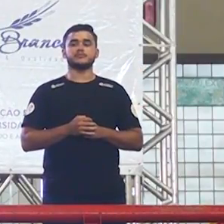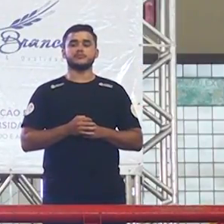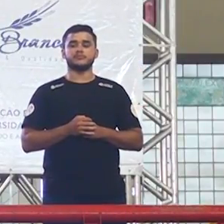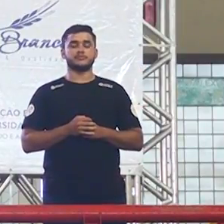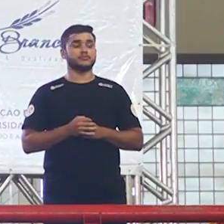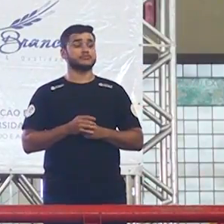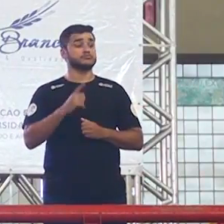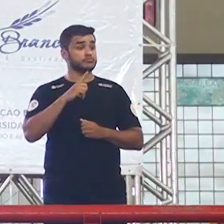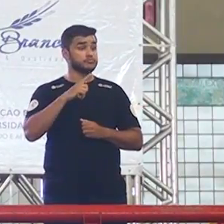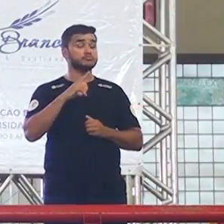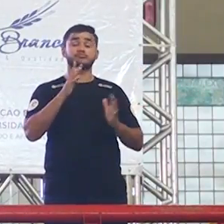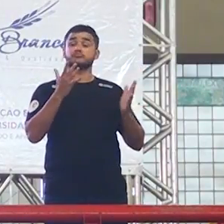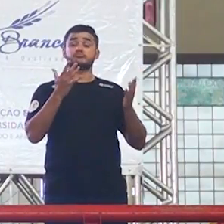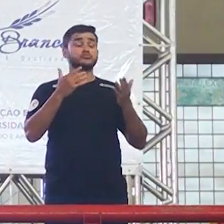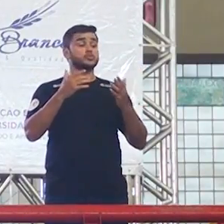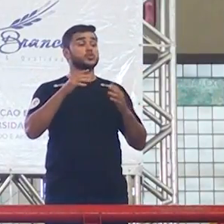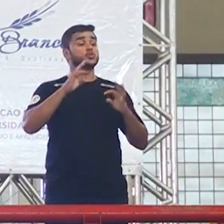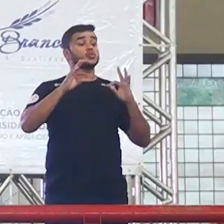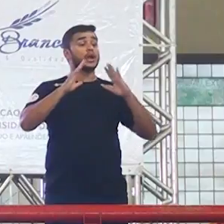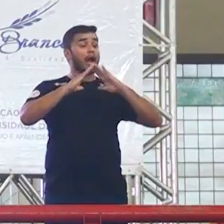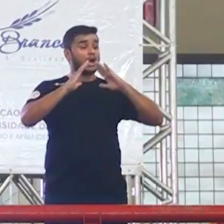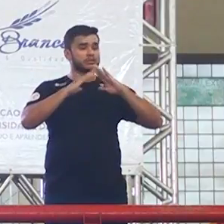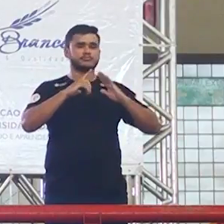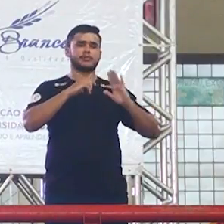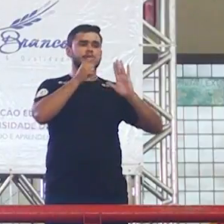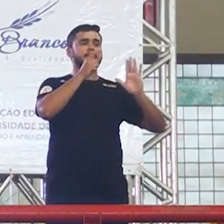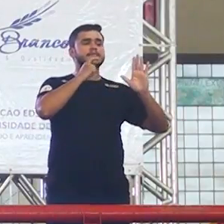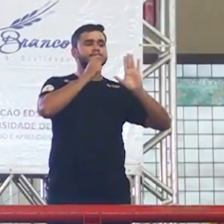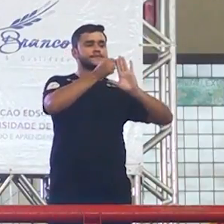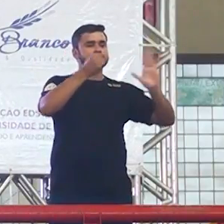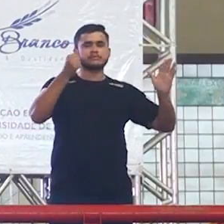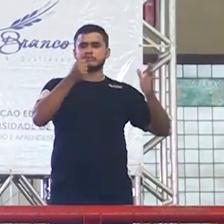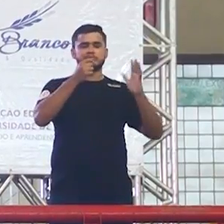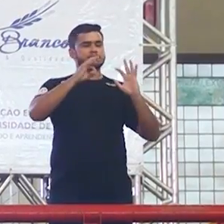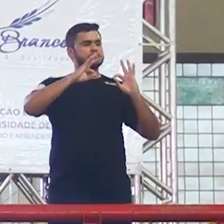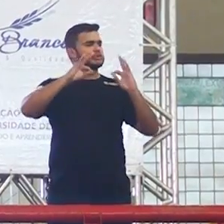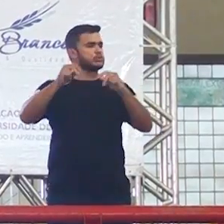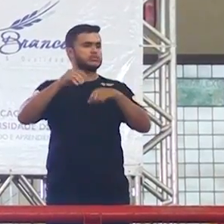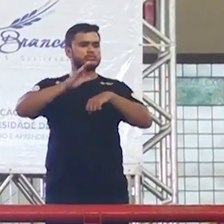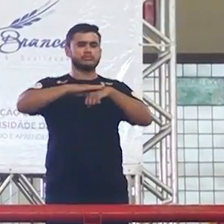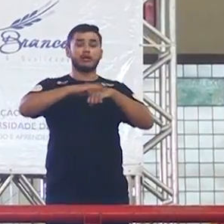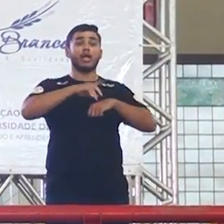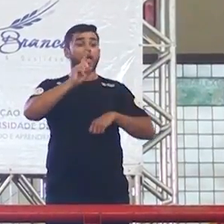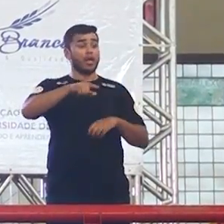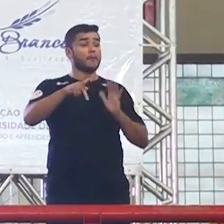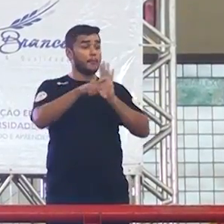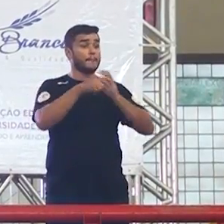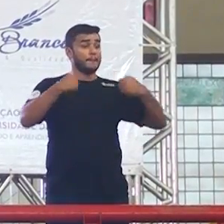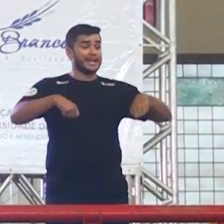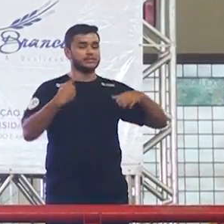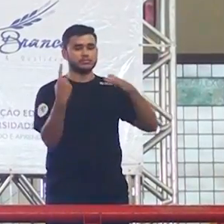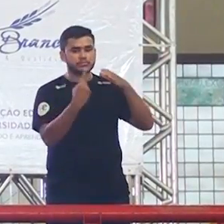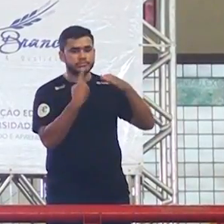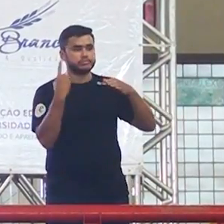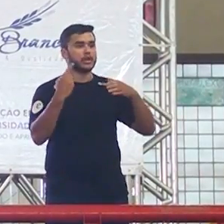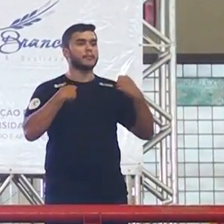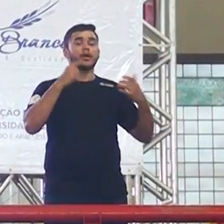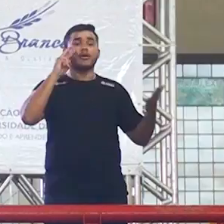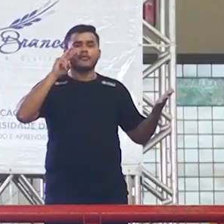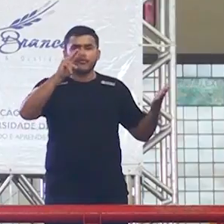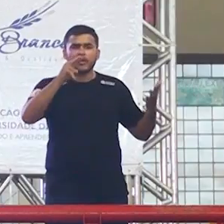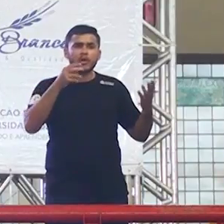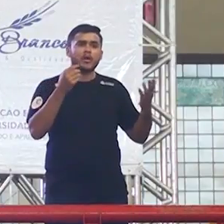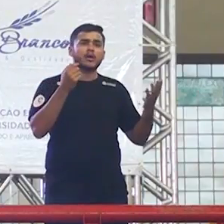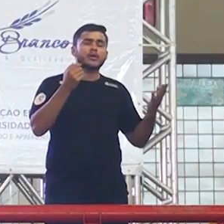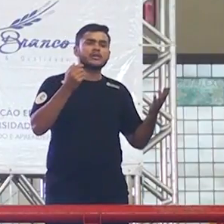Devem trazer uma etiqueta bem visível, contendo vários itens do interesse do consumidor, para auxiliá-lo